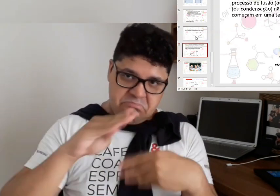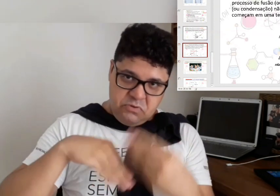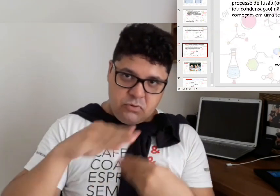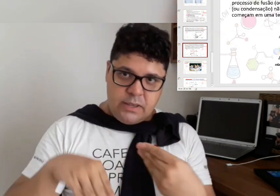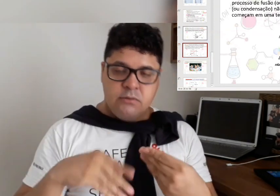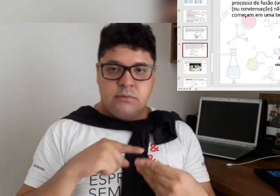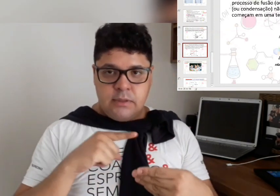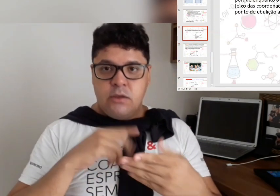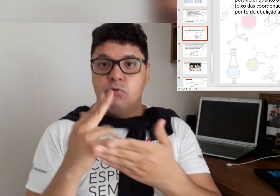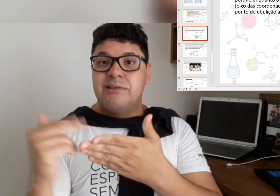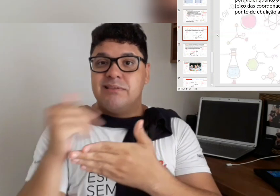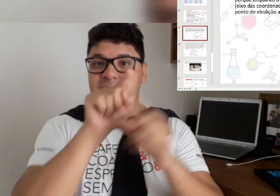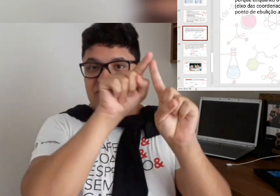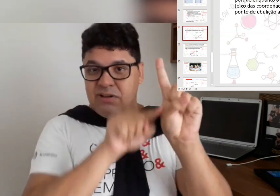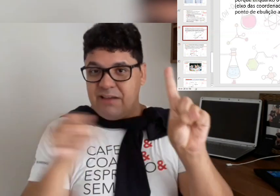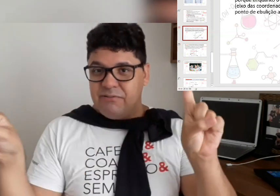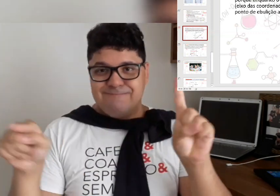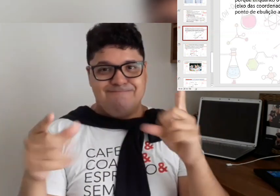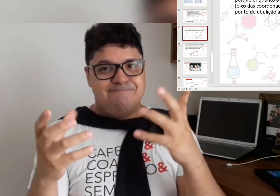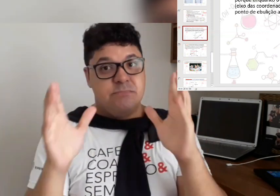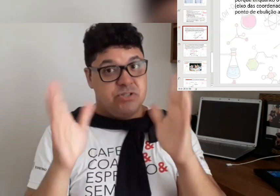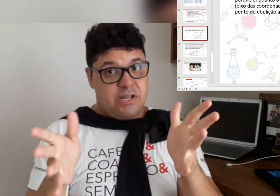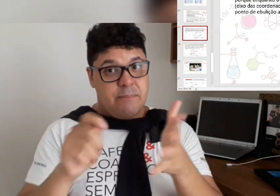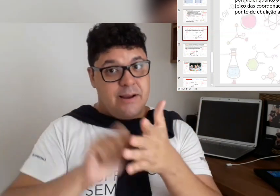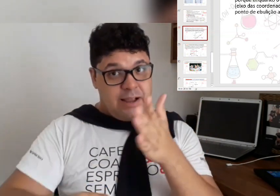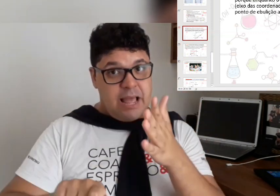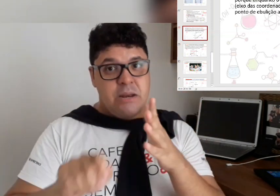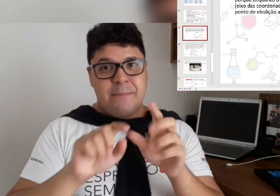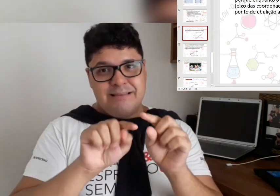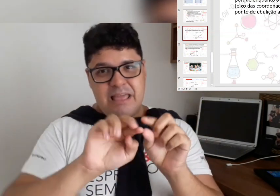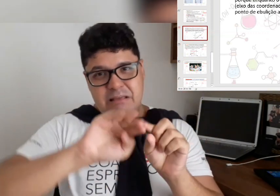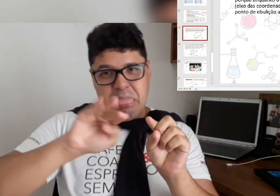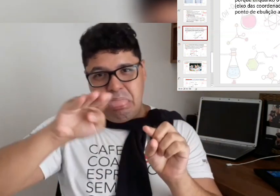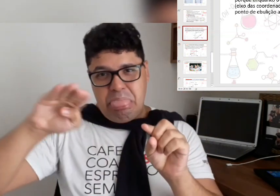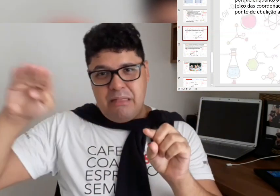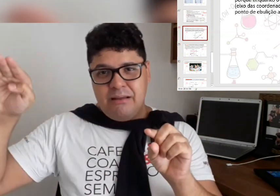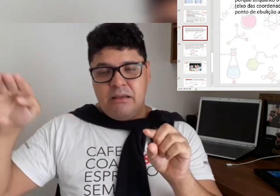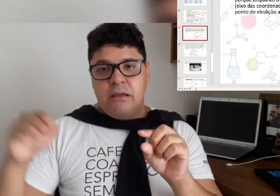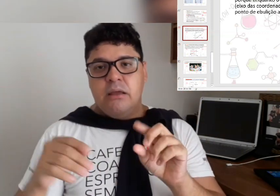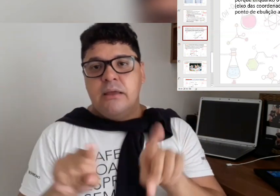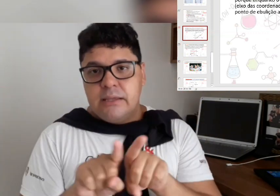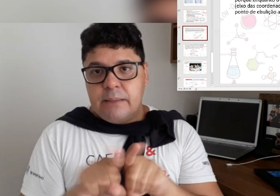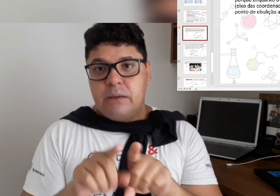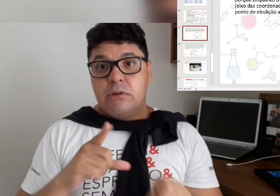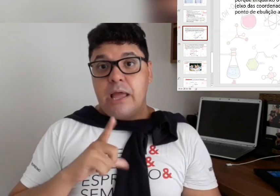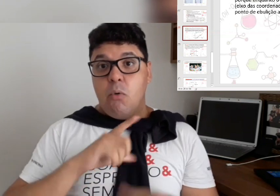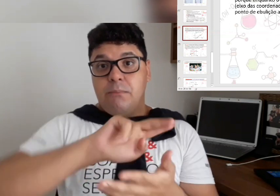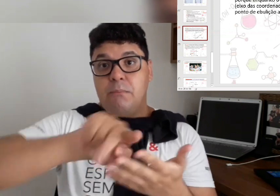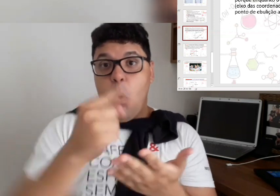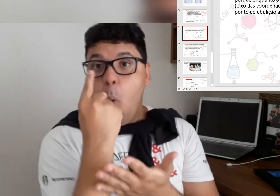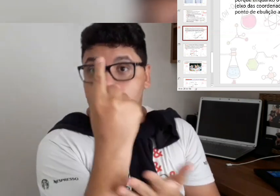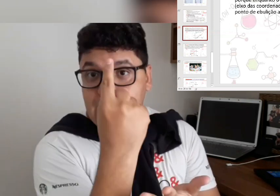misturas, quando a gente tem substância, o nosso gráficozinho lá, ele tem patamares, né?